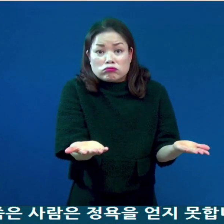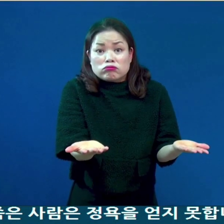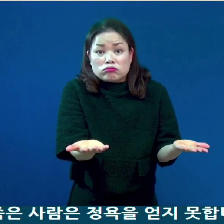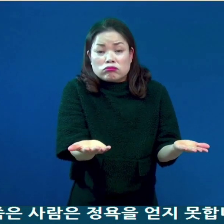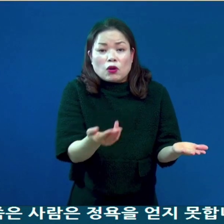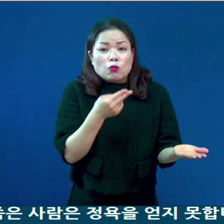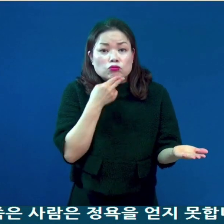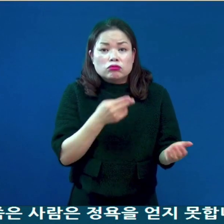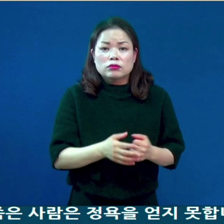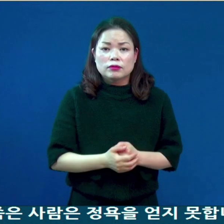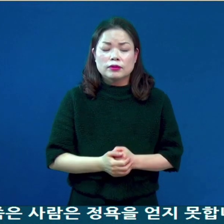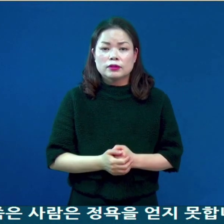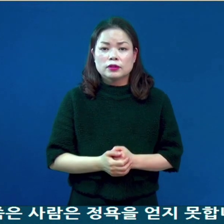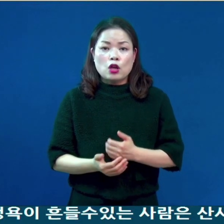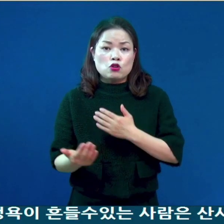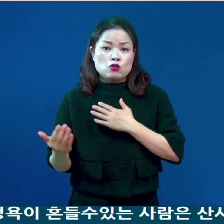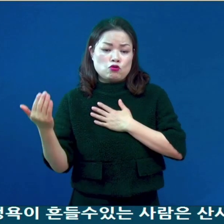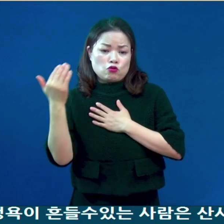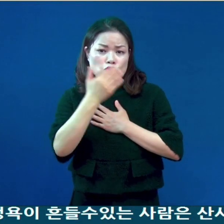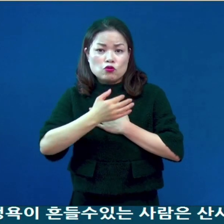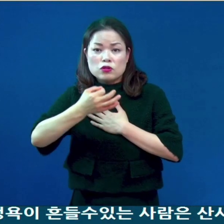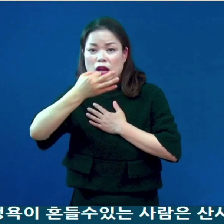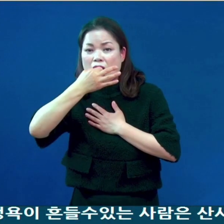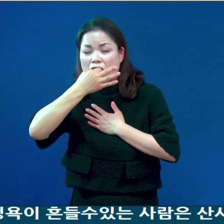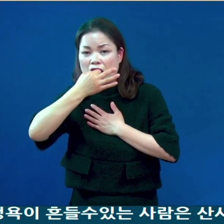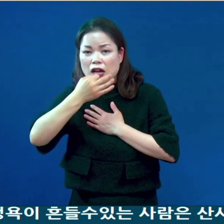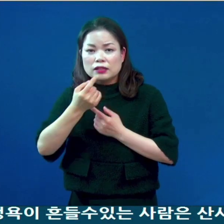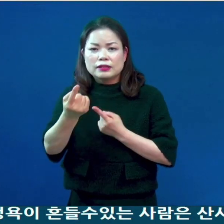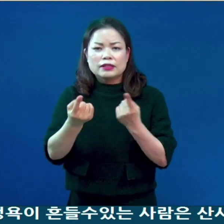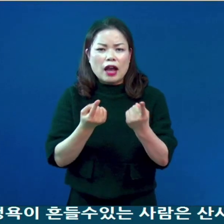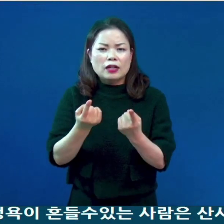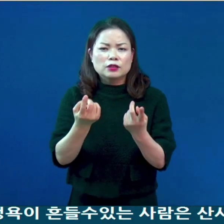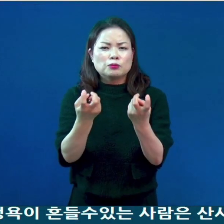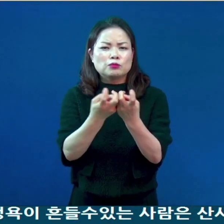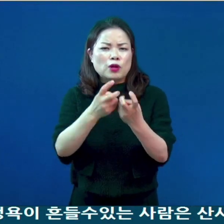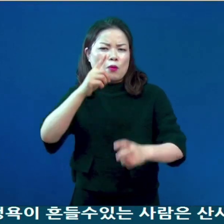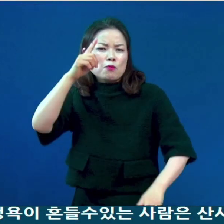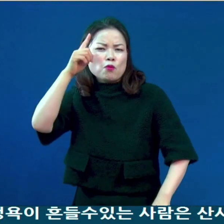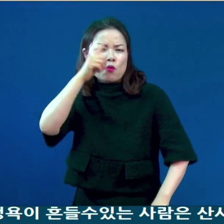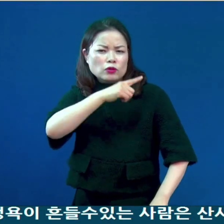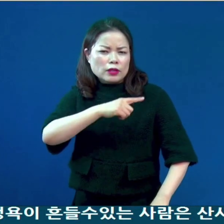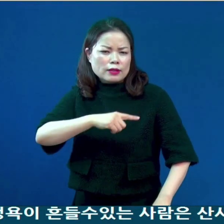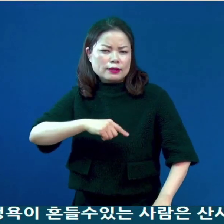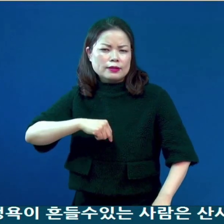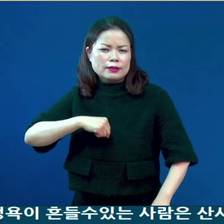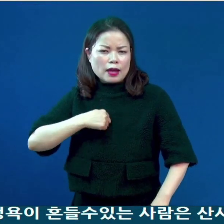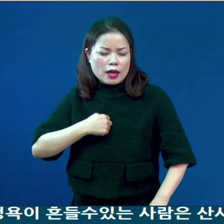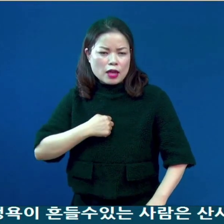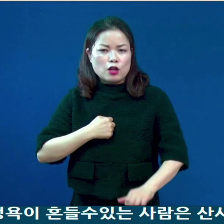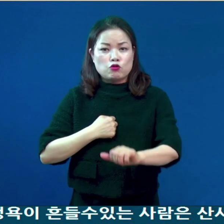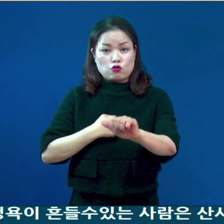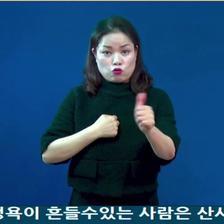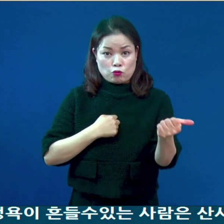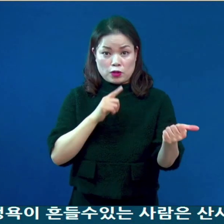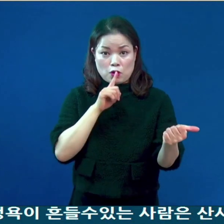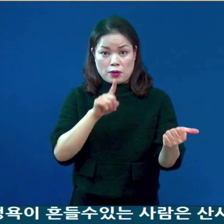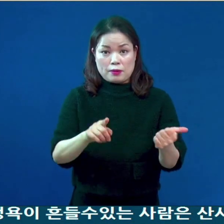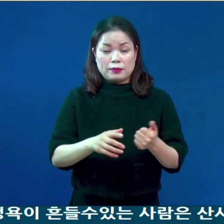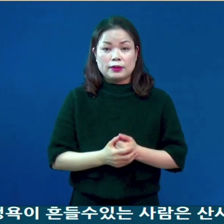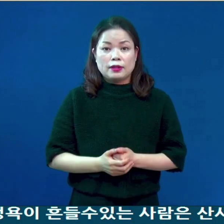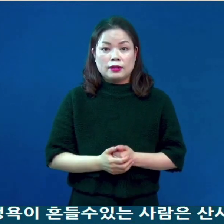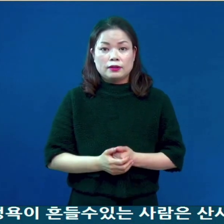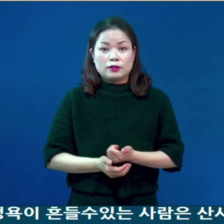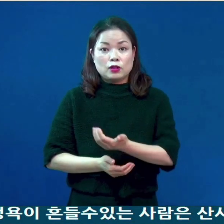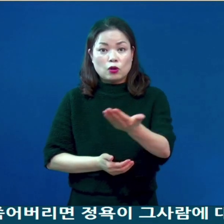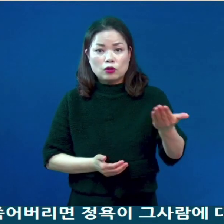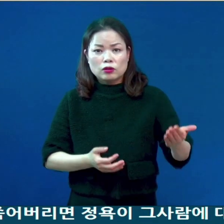거죠. 그래서 우리는 육신의 정욕을 제어하는 방법이 못된 자아의 죽음이다 이렇게 설명하는 거죠.